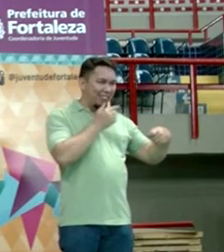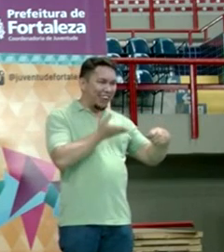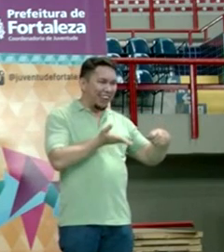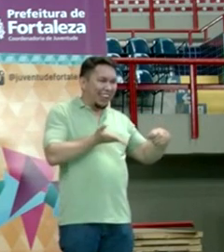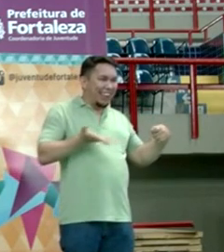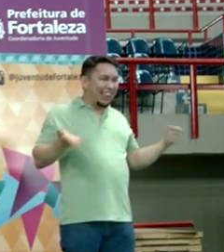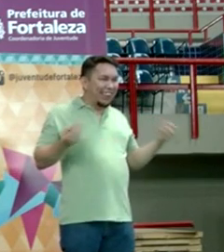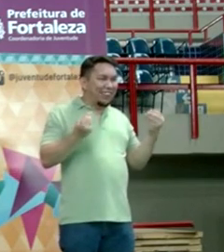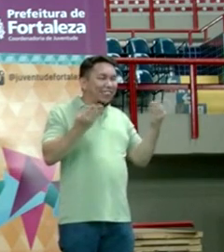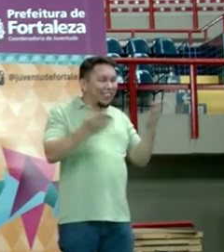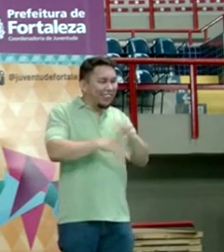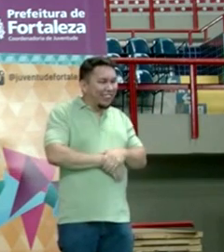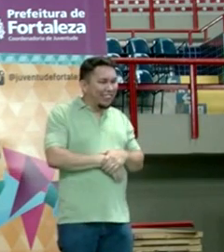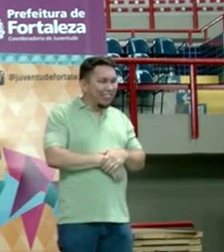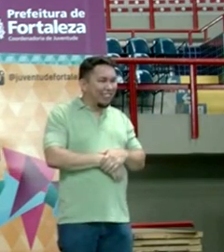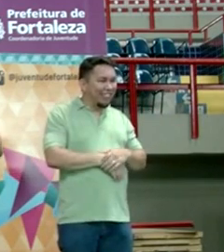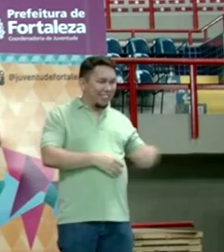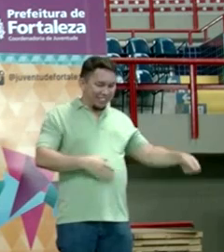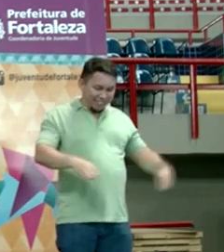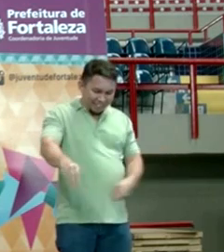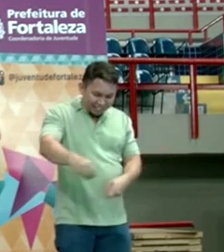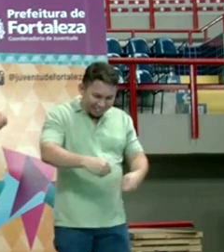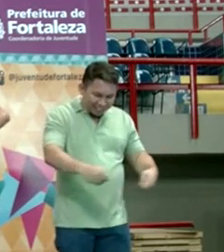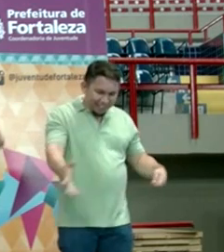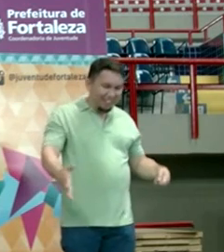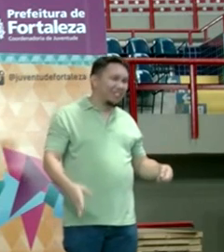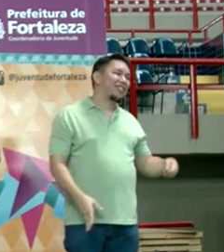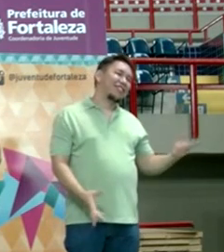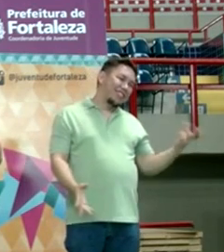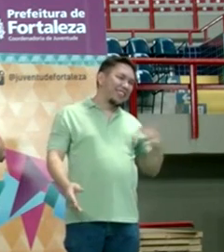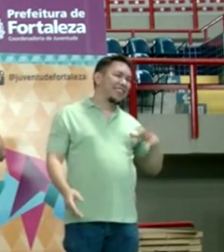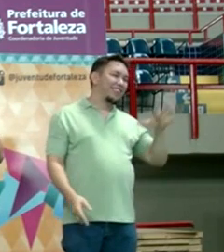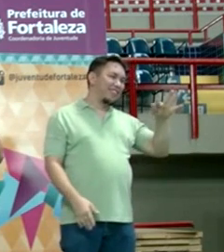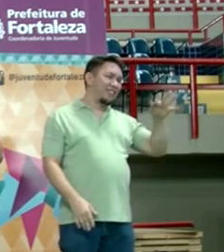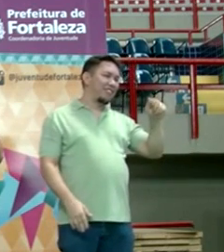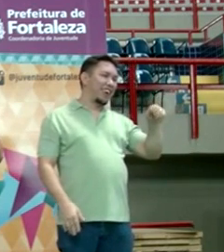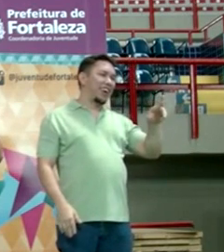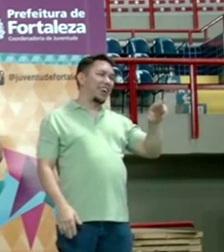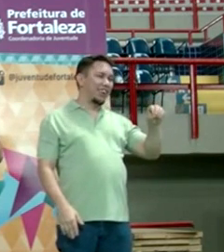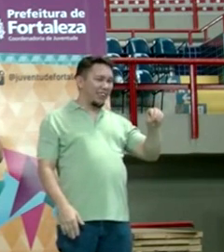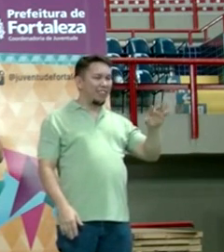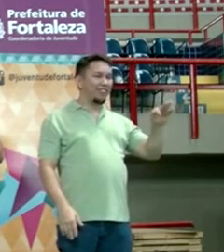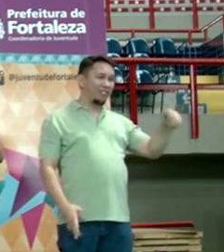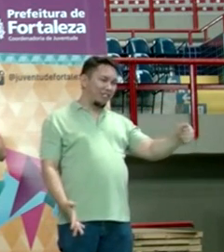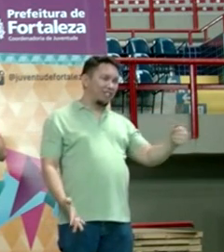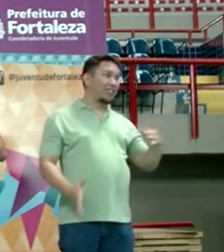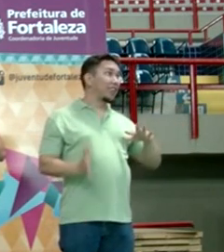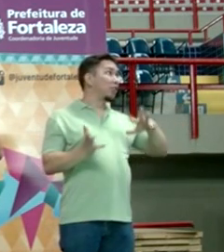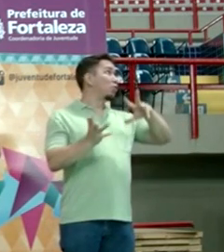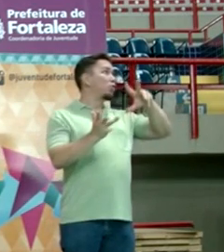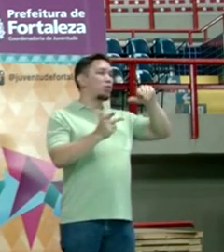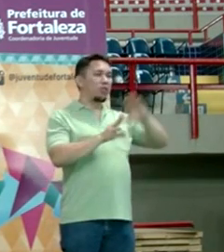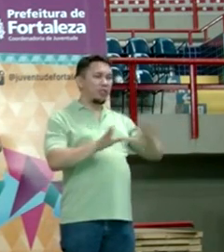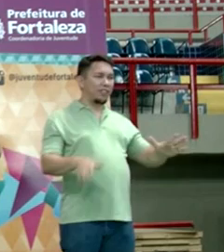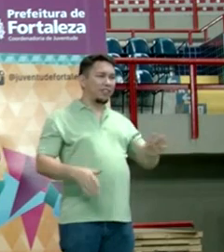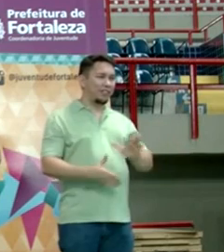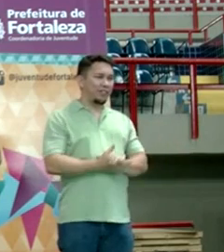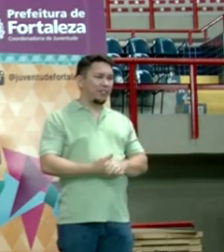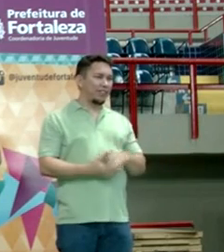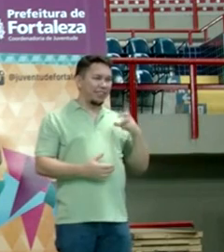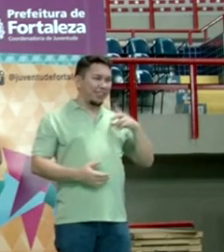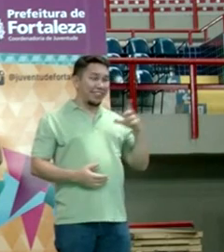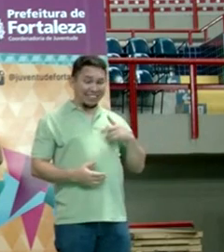Então, não tem, me diga outra coisa que é seca e molha. Farofa. O mundo ia andar com sachês